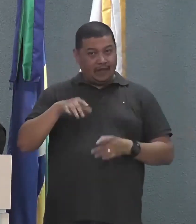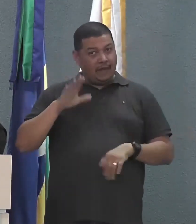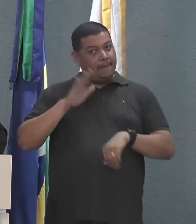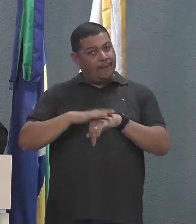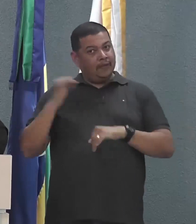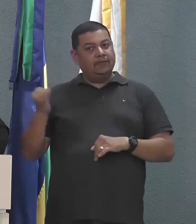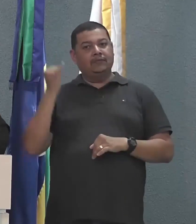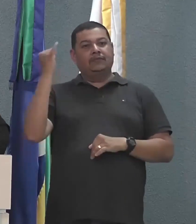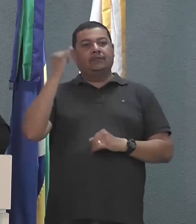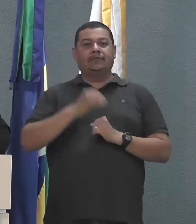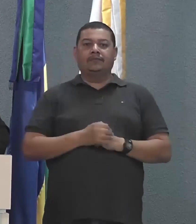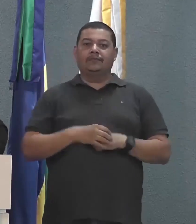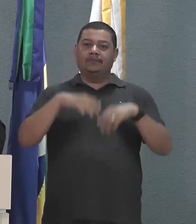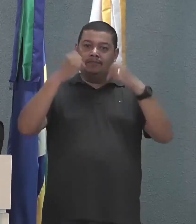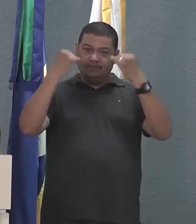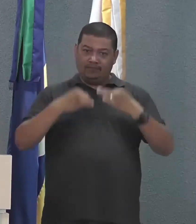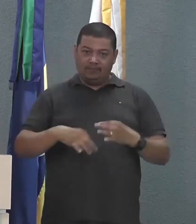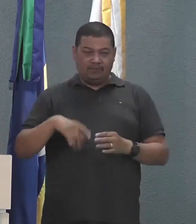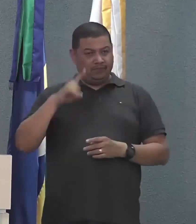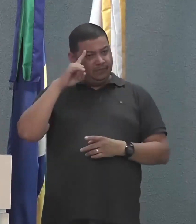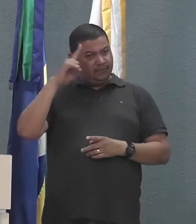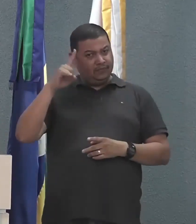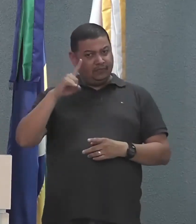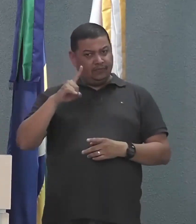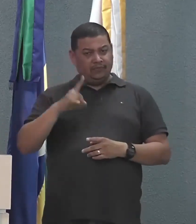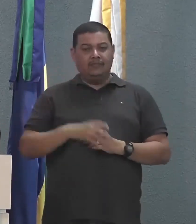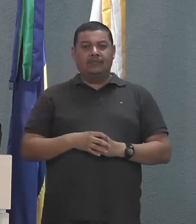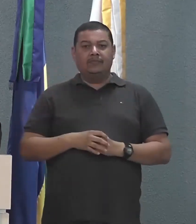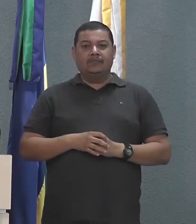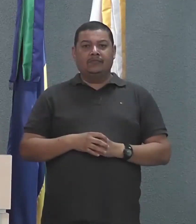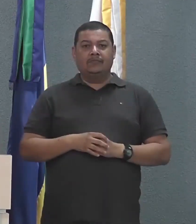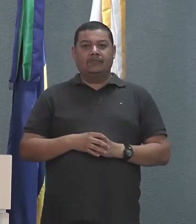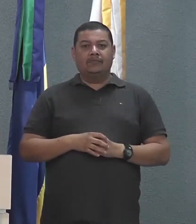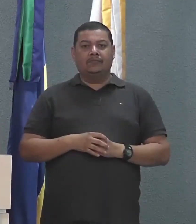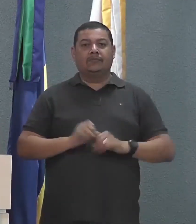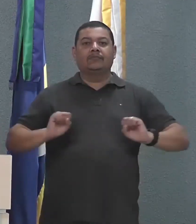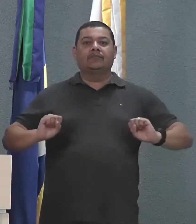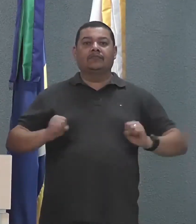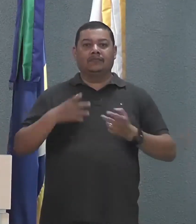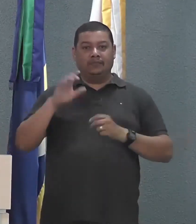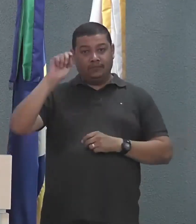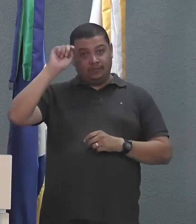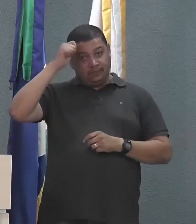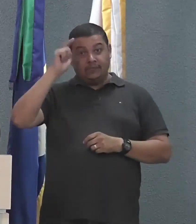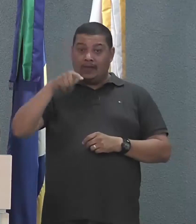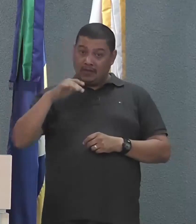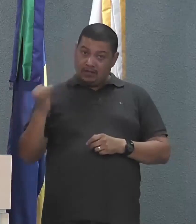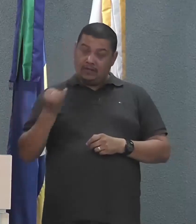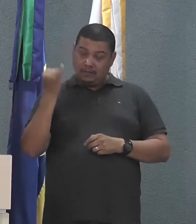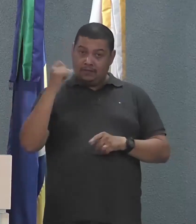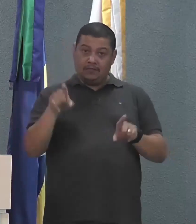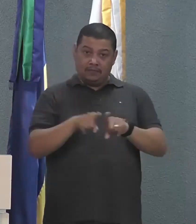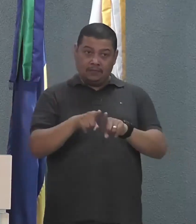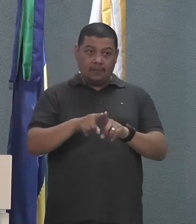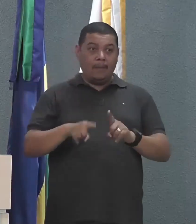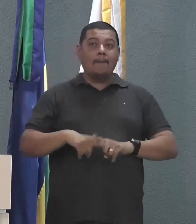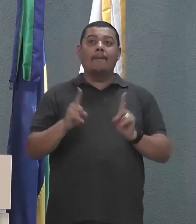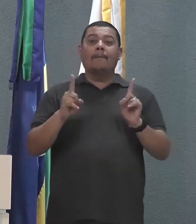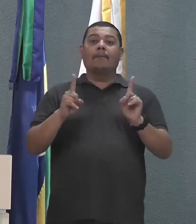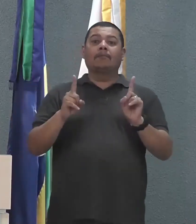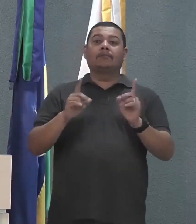Brasil. Dizer que o dia da consciência negra, acredito que é um dia importante também,